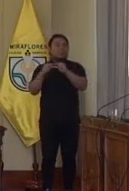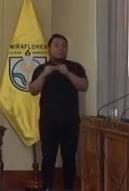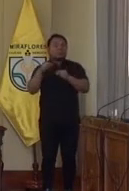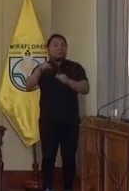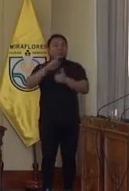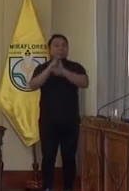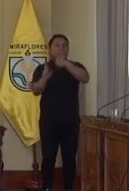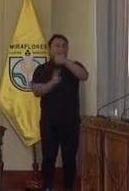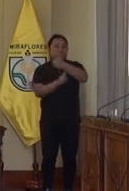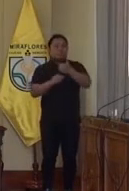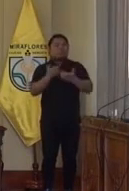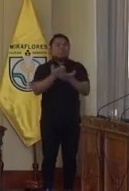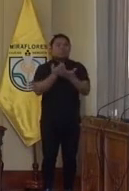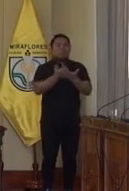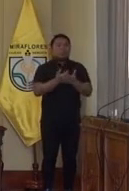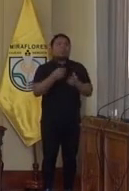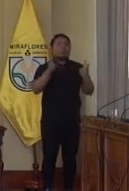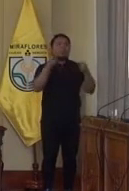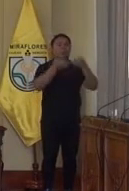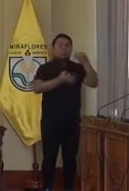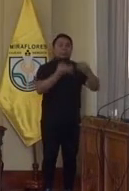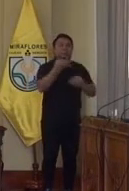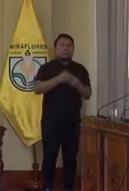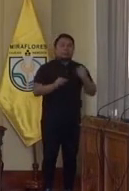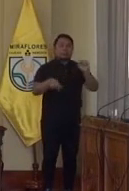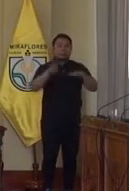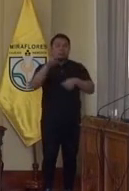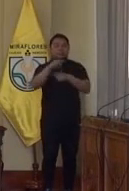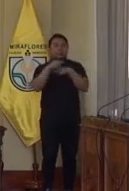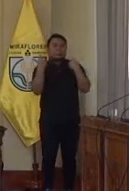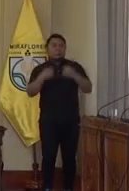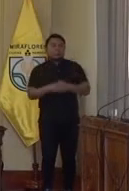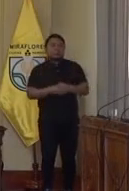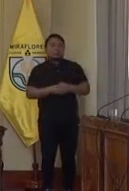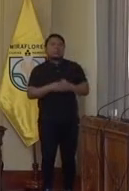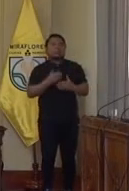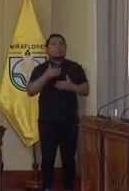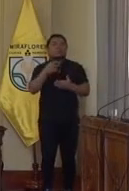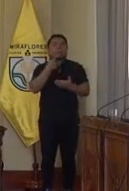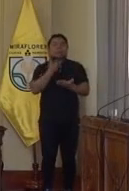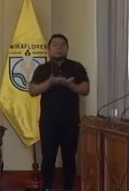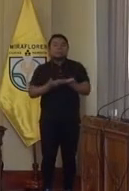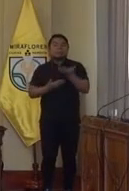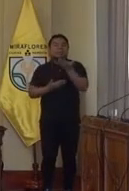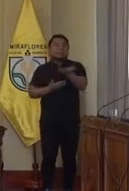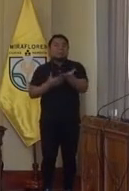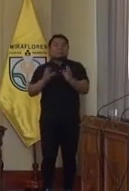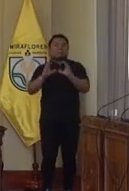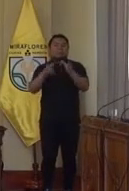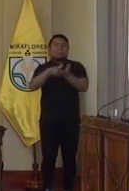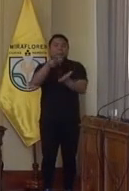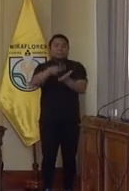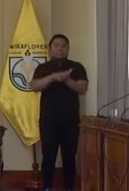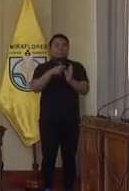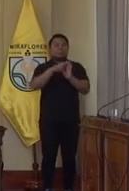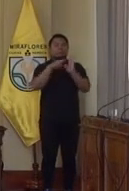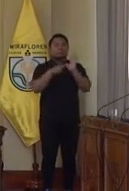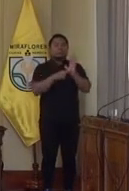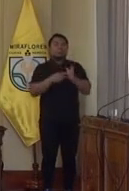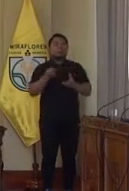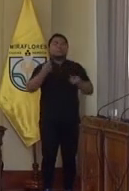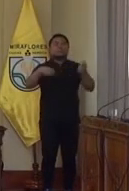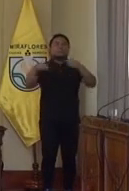de Regidores de Economía y de Asuntos Jurídicos del 12 de marzo, mediante el que proponen al Consejo aprobar el arrendamiento por